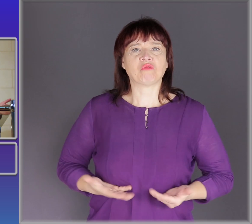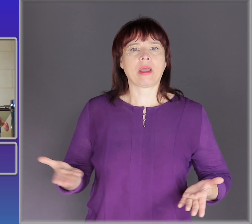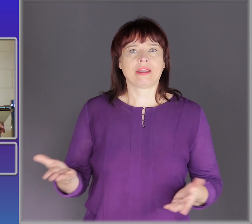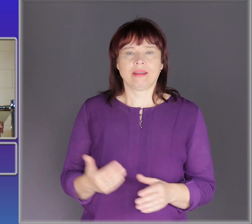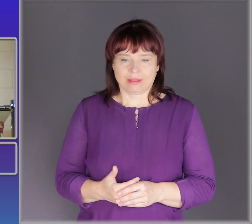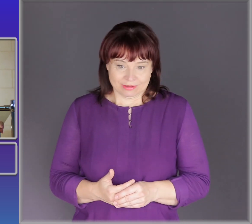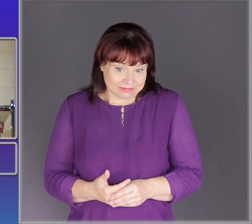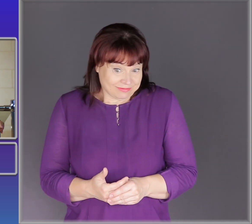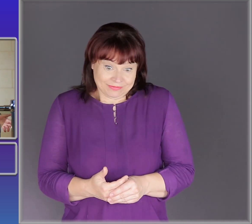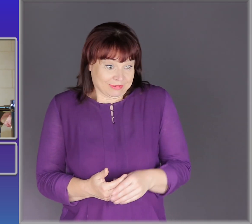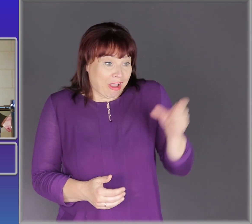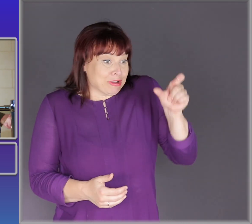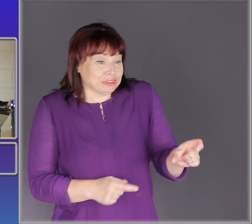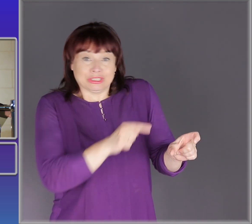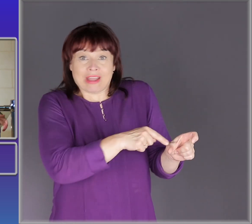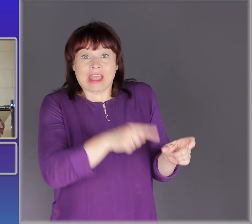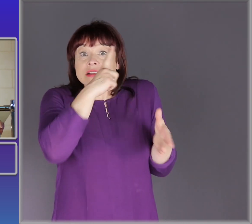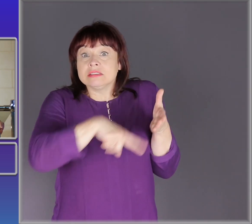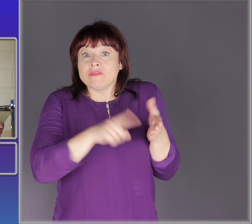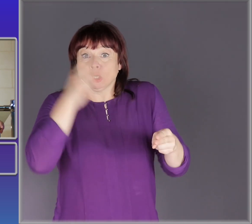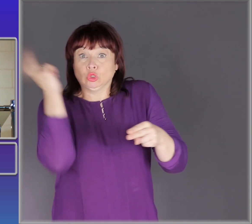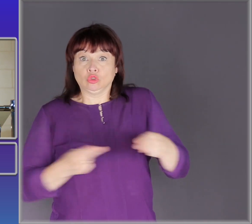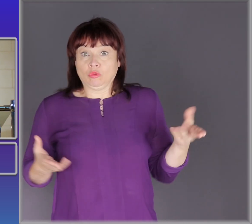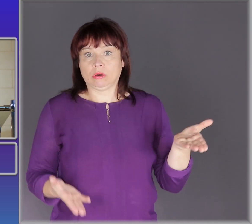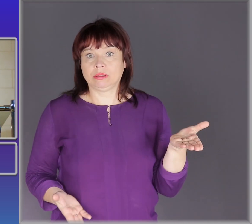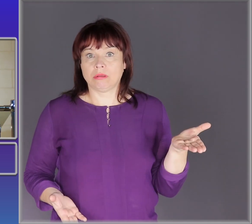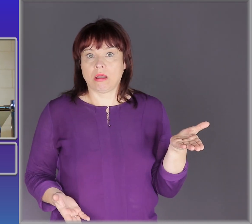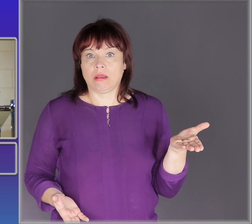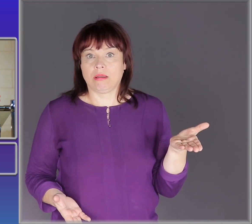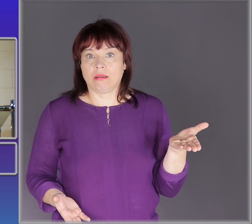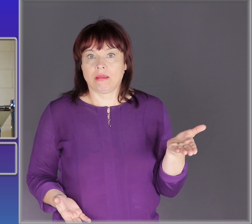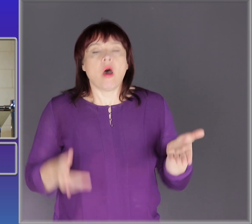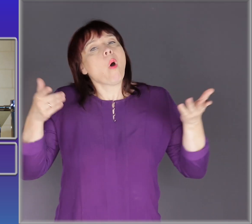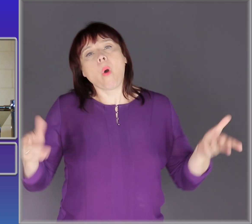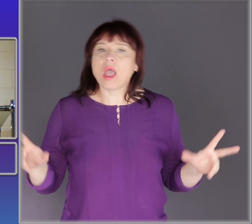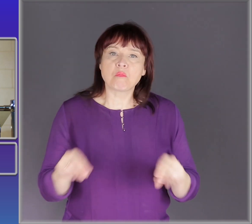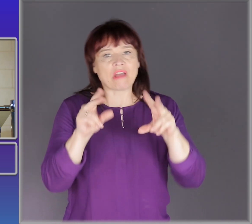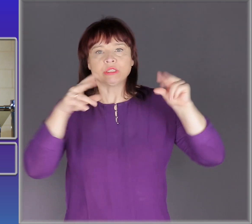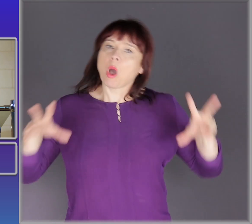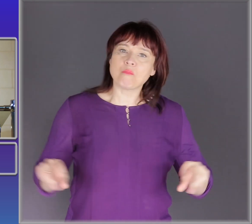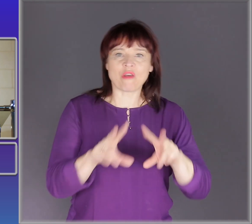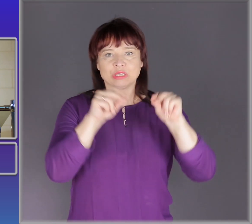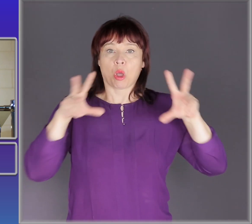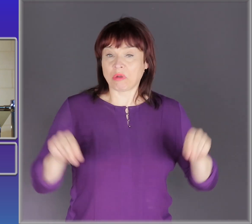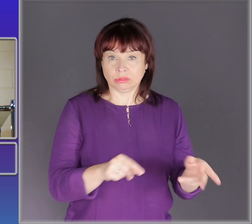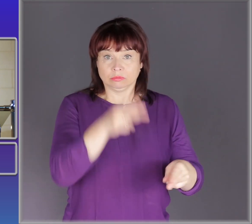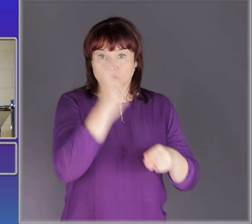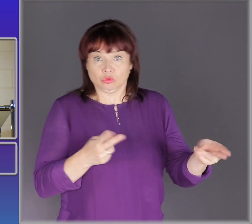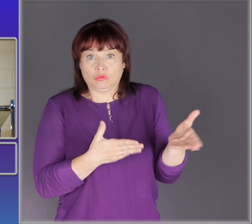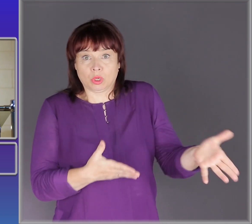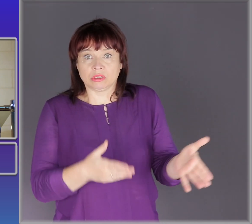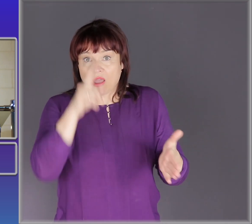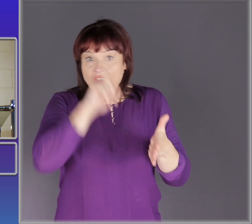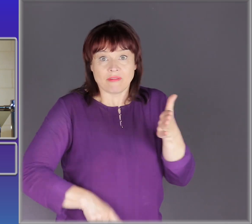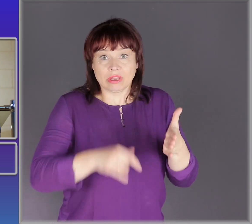объяснять все вот привычка это привычка это совпадение и то-то и то-то где я ваша